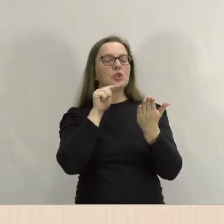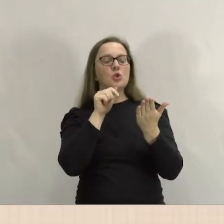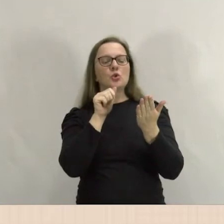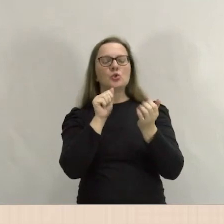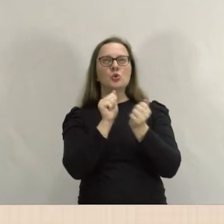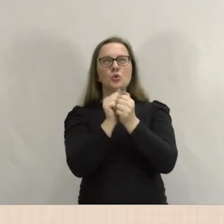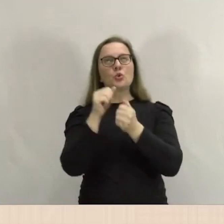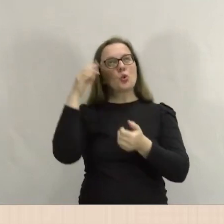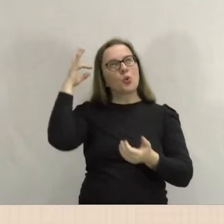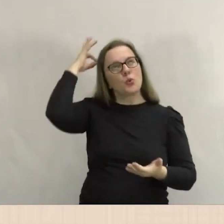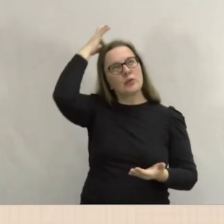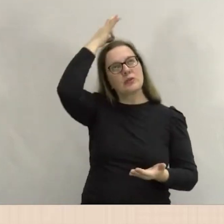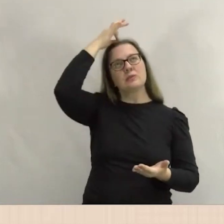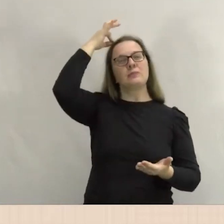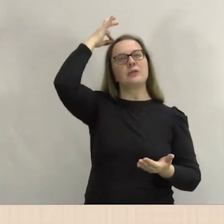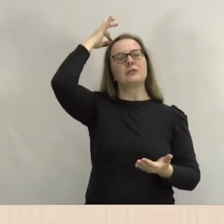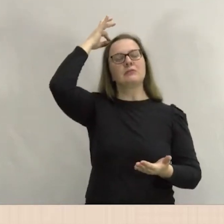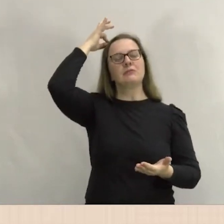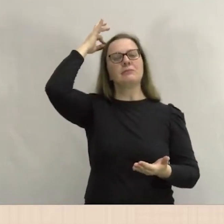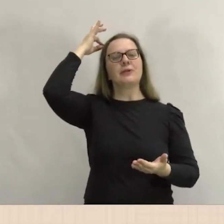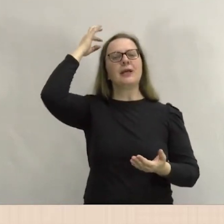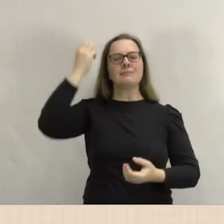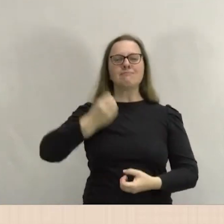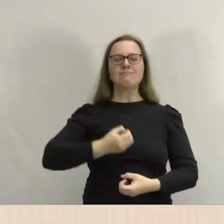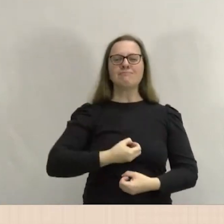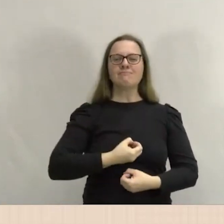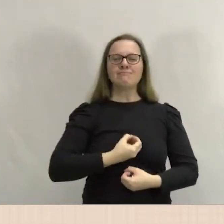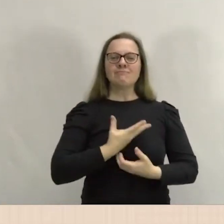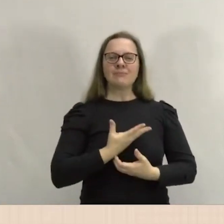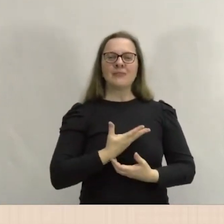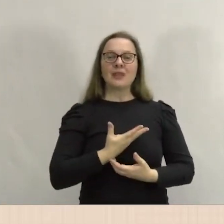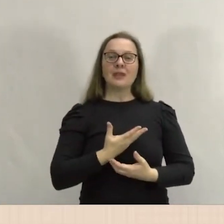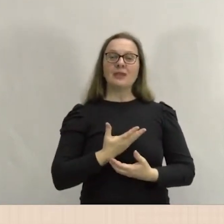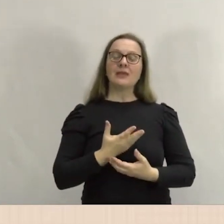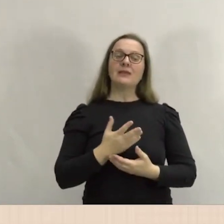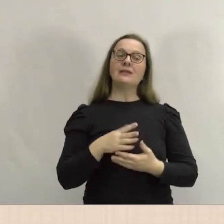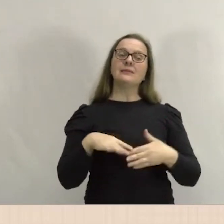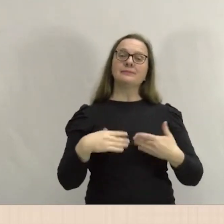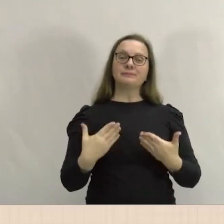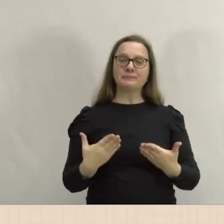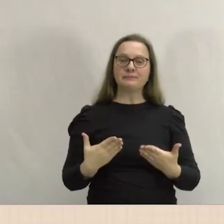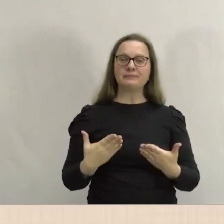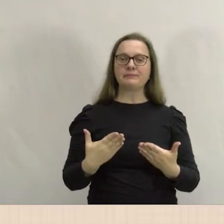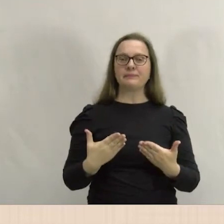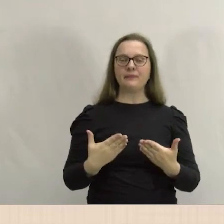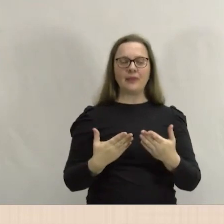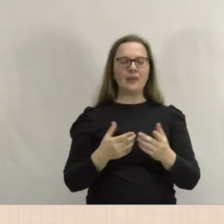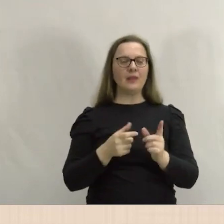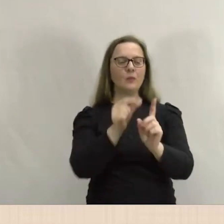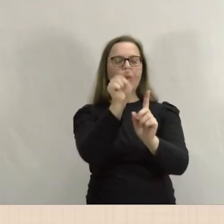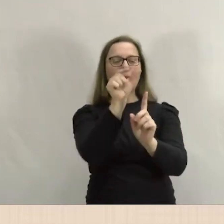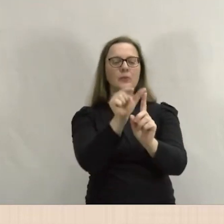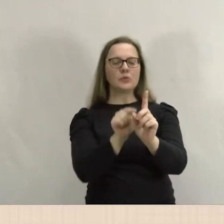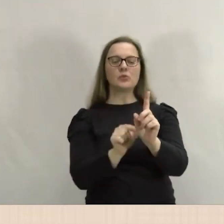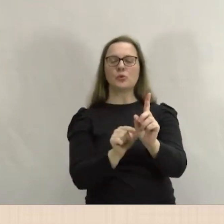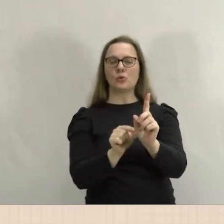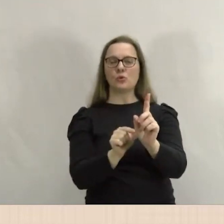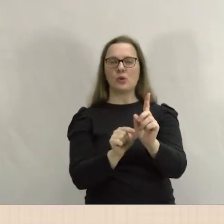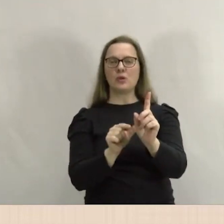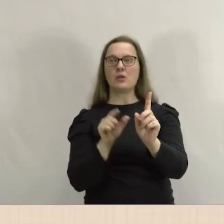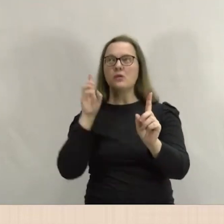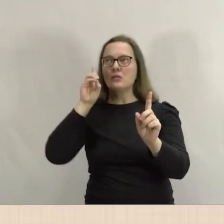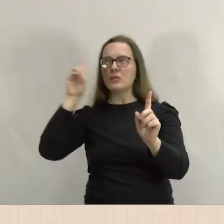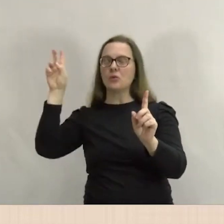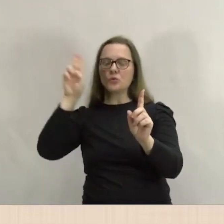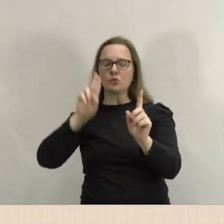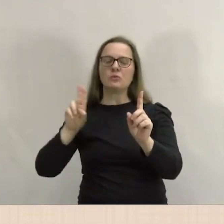inspira o seu canal que Deus quer usar para falar uma palavra para o